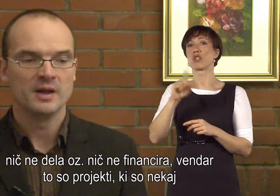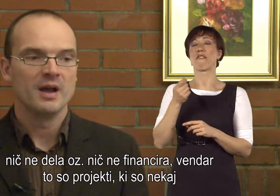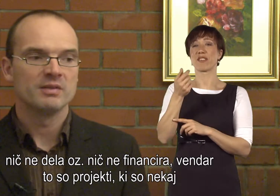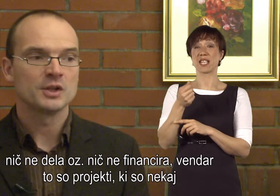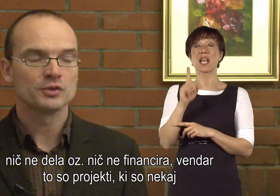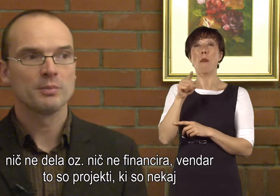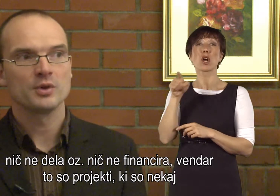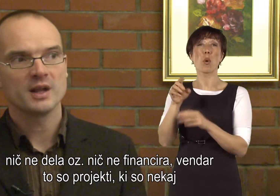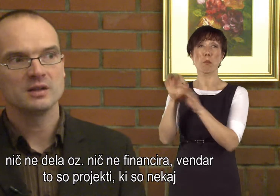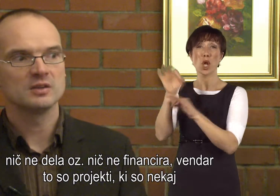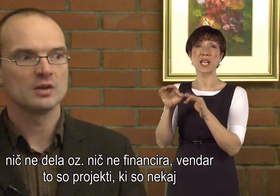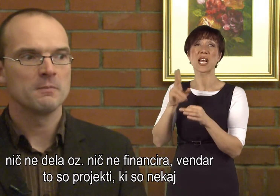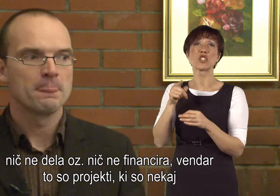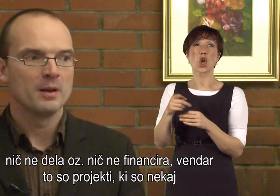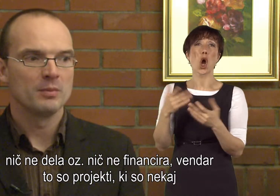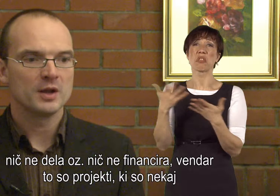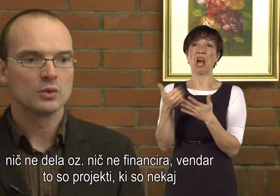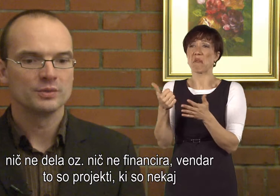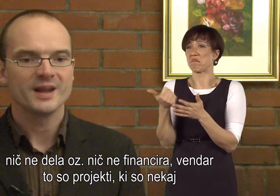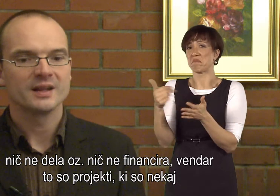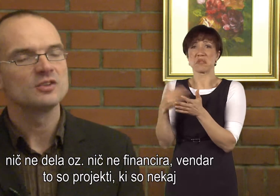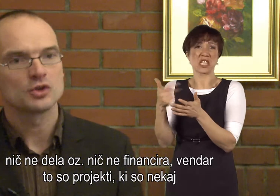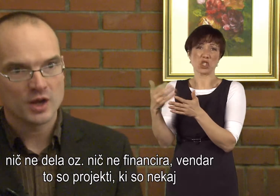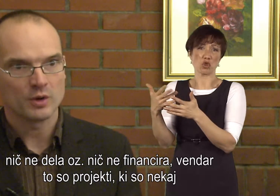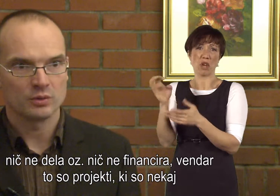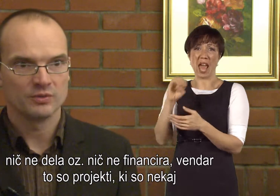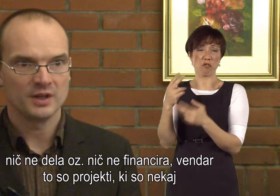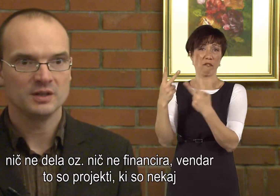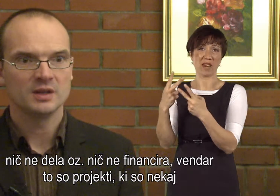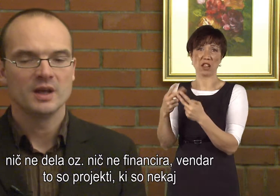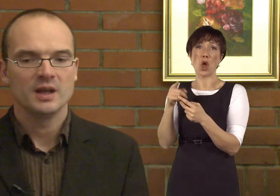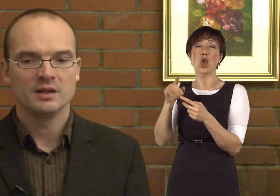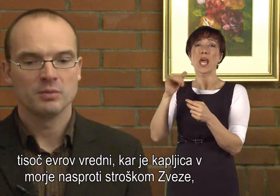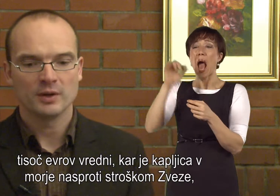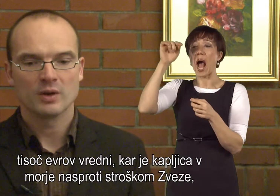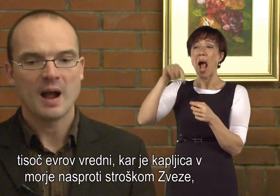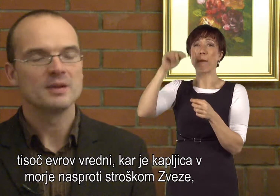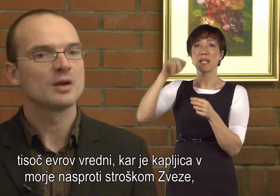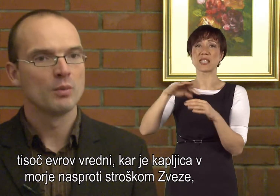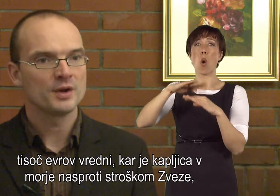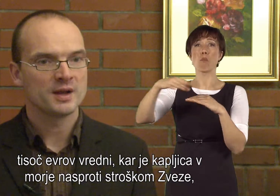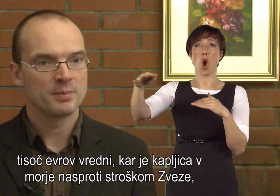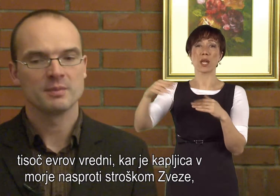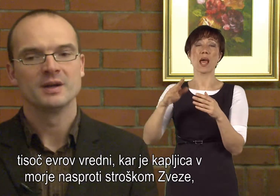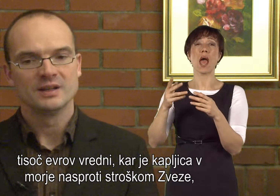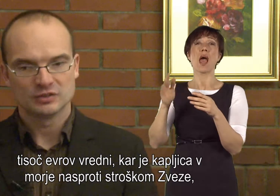financira. Vendar to so projekti, ki so, bom rekel, nekaj tisoč evrov vredni in, bom rekel, kapljica v morje napram